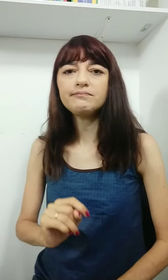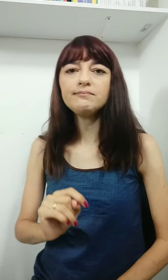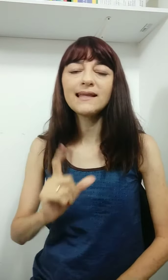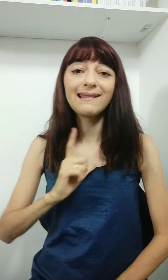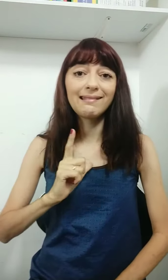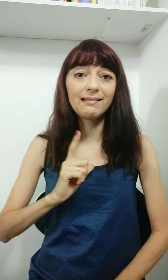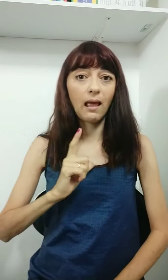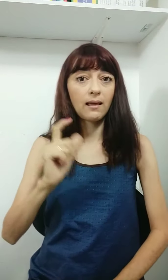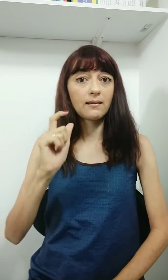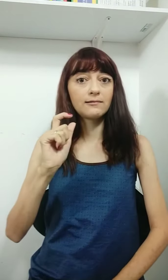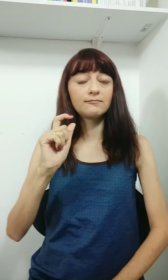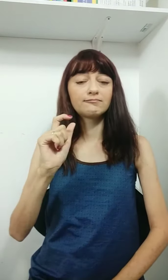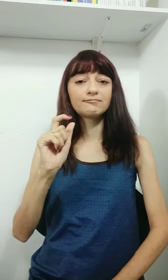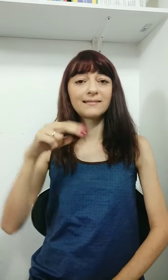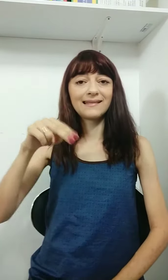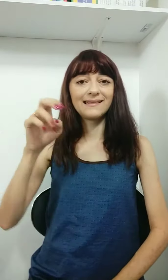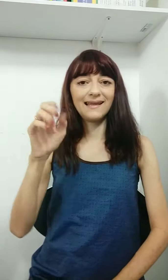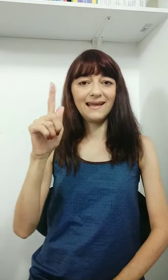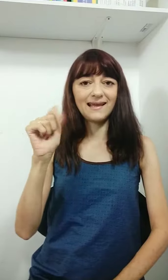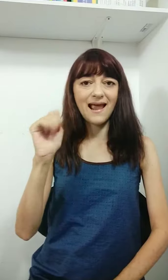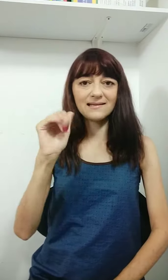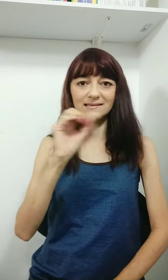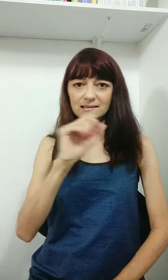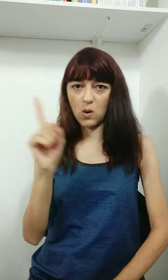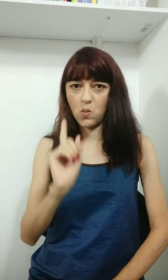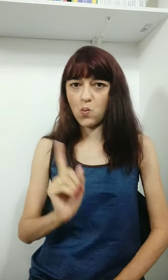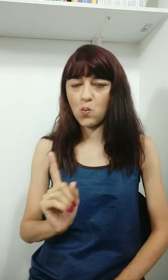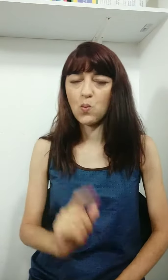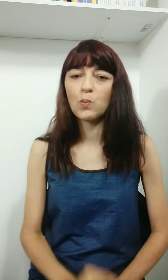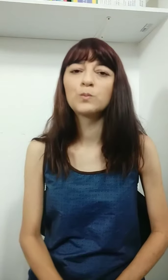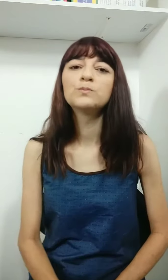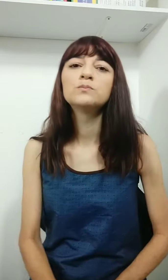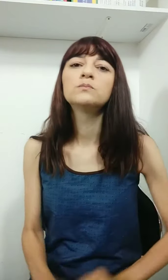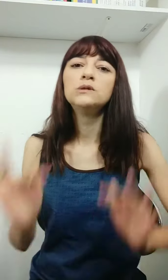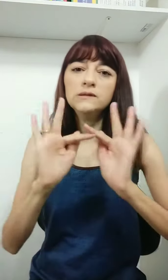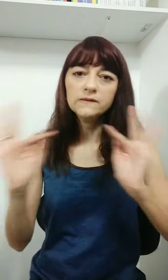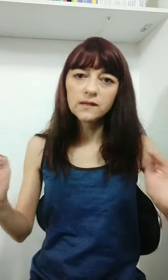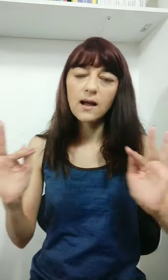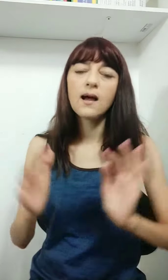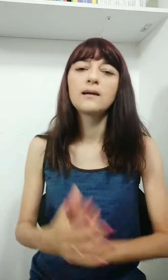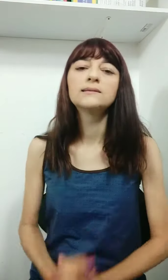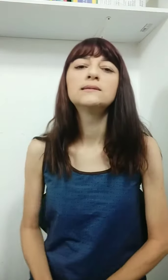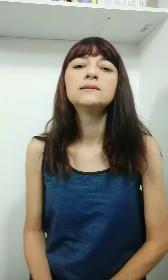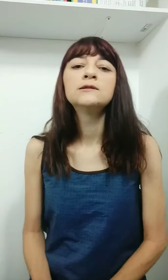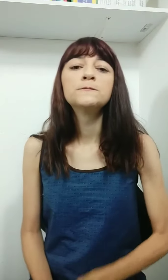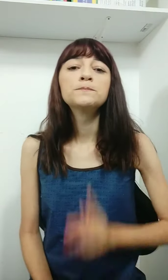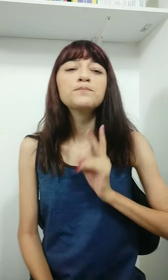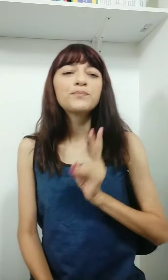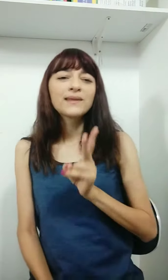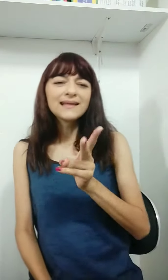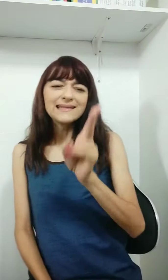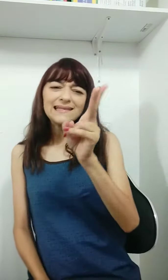expressões faciais, quando querem negar alguma coisa, tá? Expressões faciais relacionadas à negação.